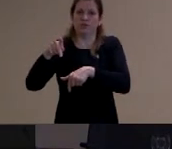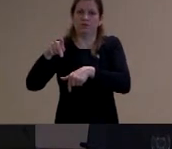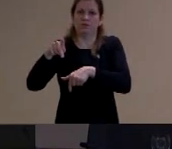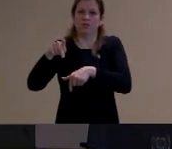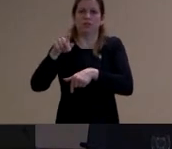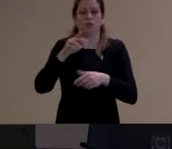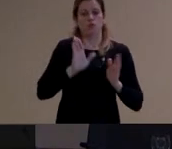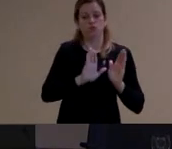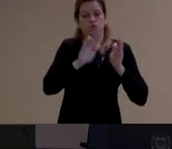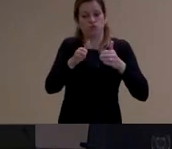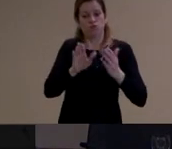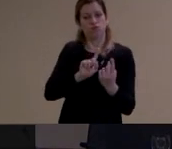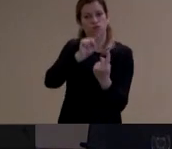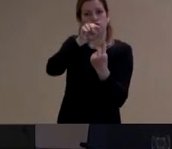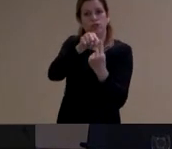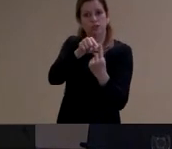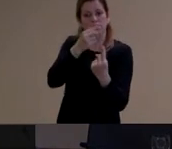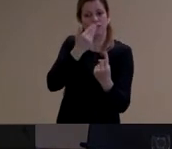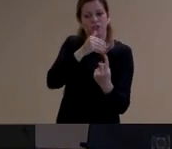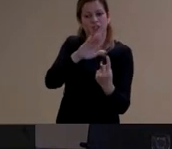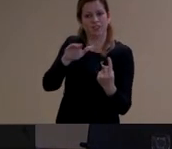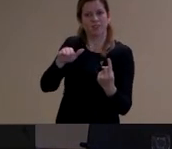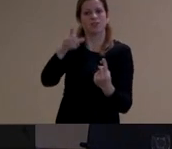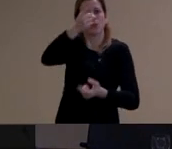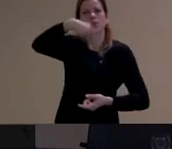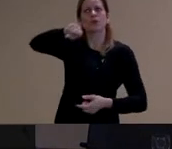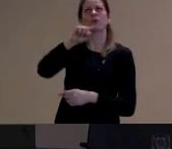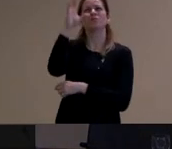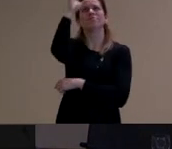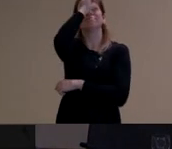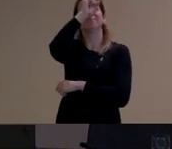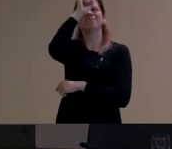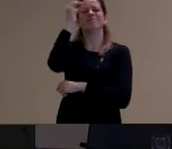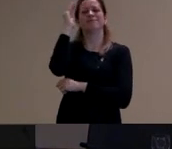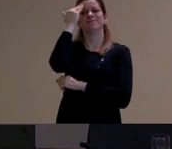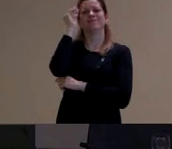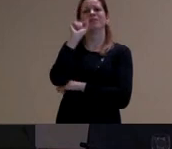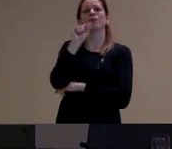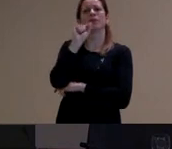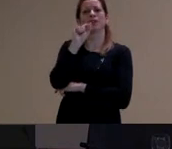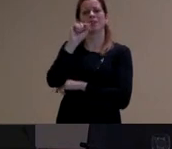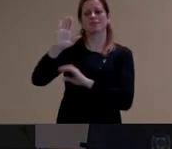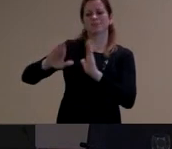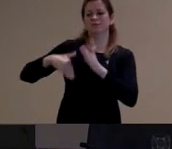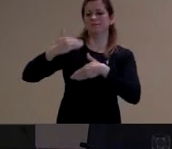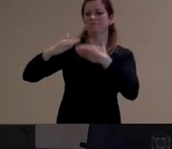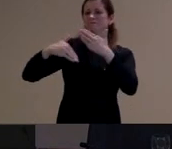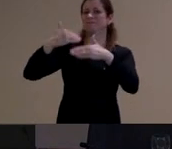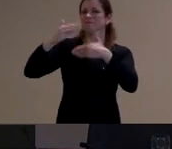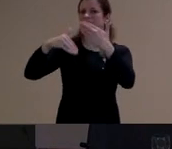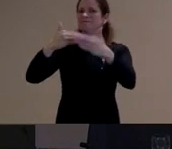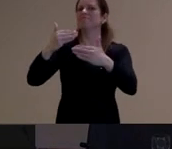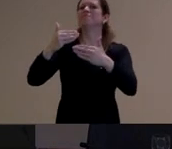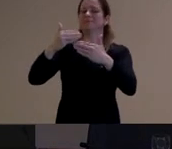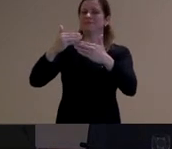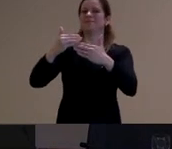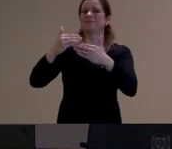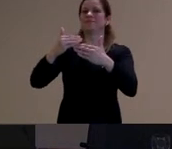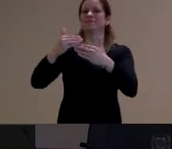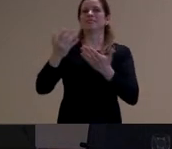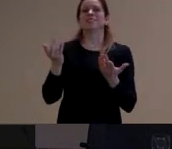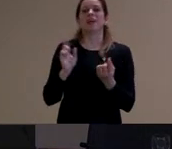então eles levam a uma aprendizagem e desenvolvimento os objetivos de aprendizagem desenvolvimento